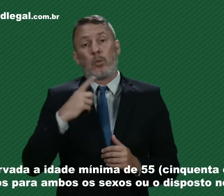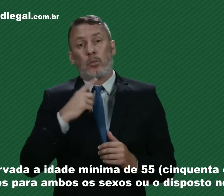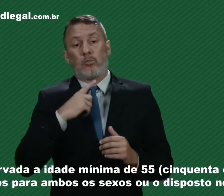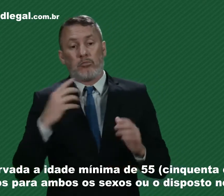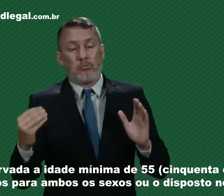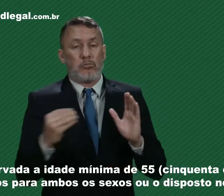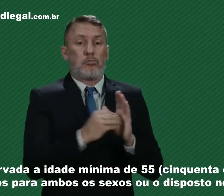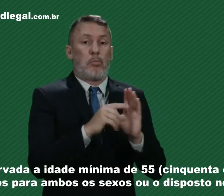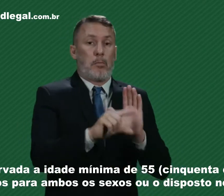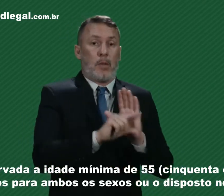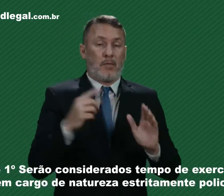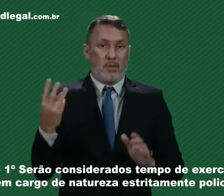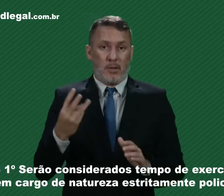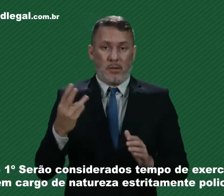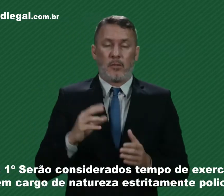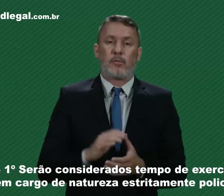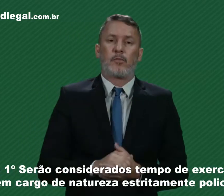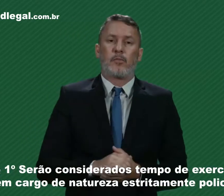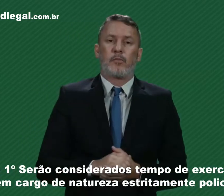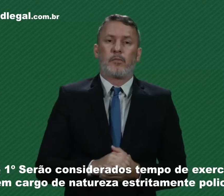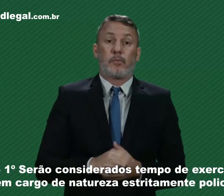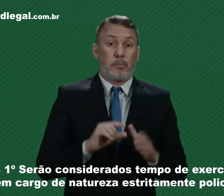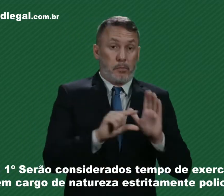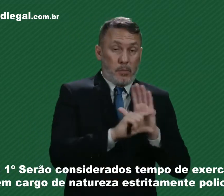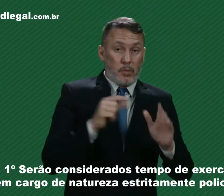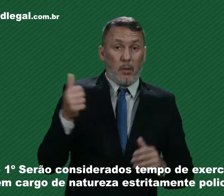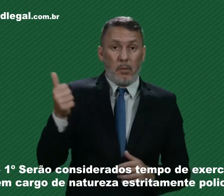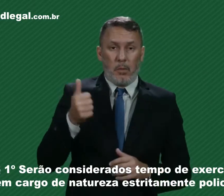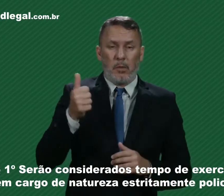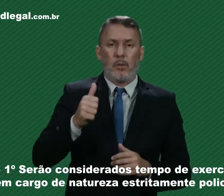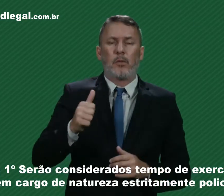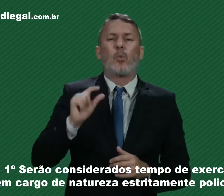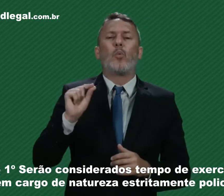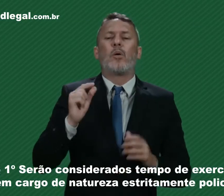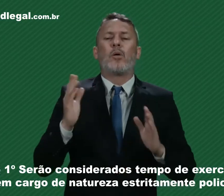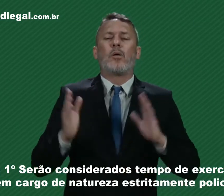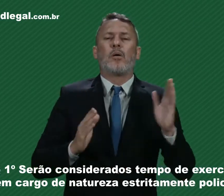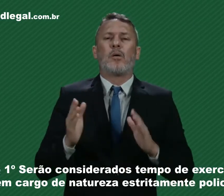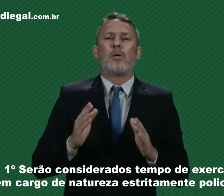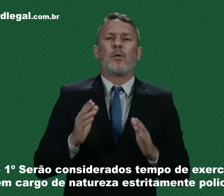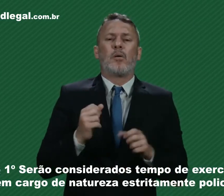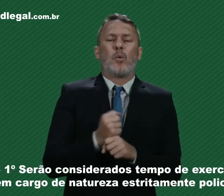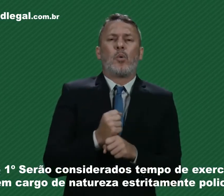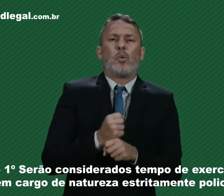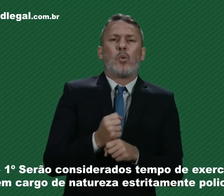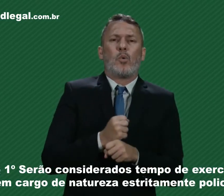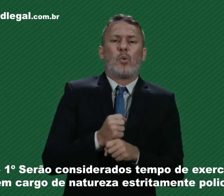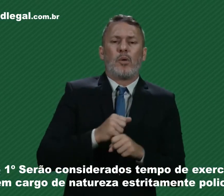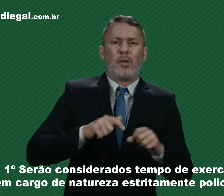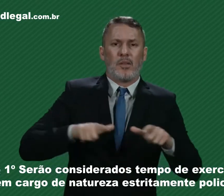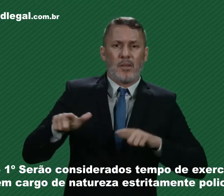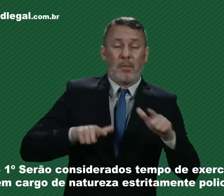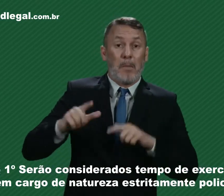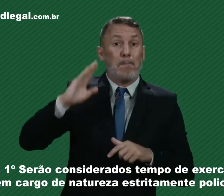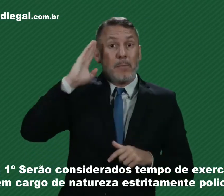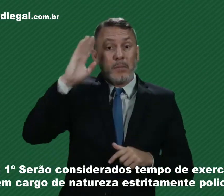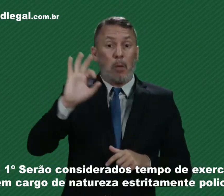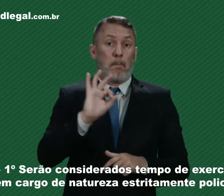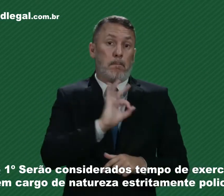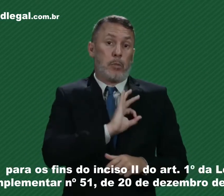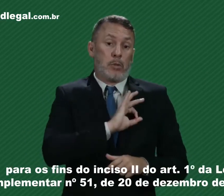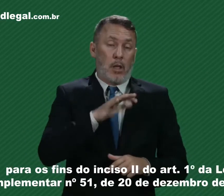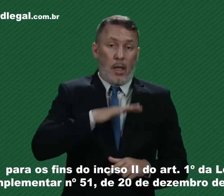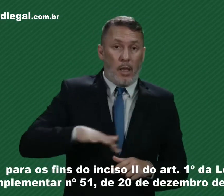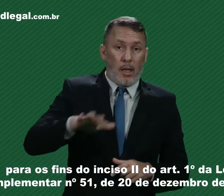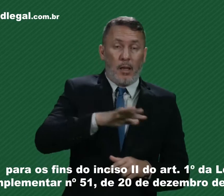disposto no parágrafo 3º. Parágrafo 1º. Serão considerados tempo de exercício em cargo de natureza estritamente